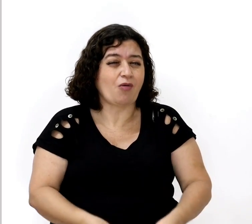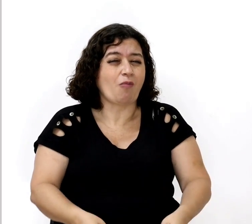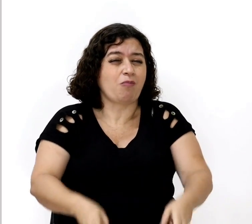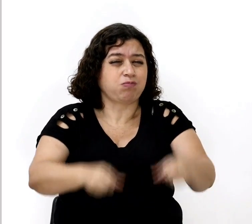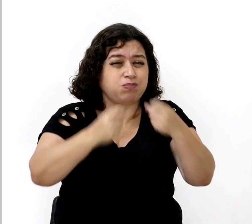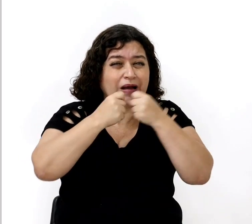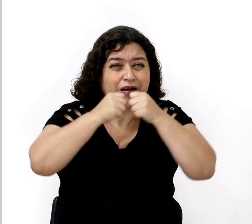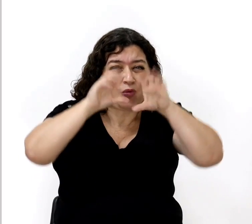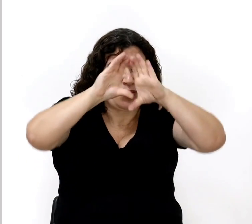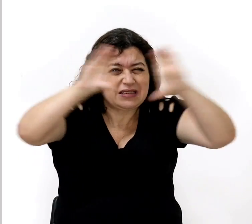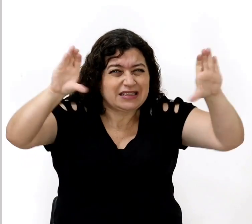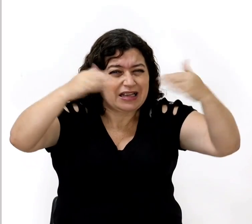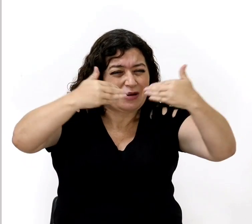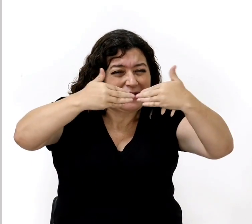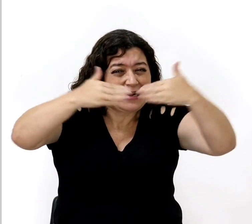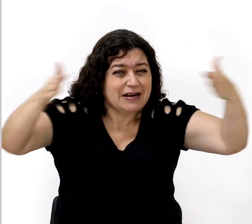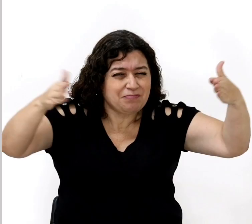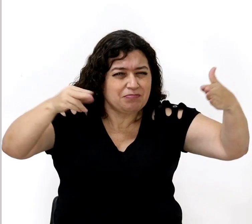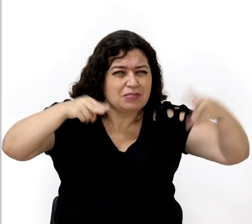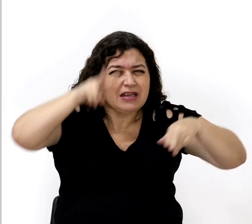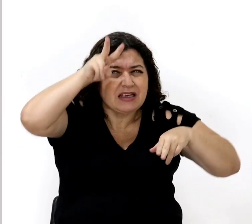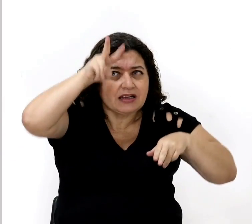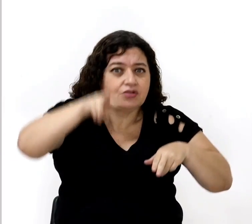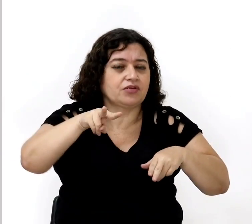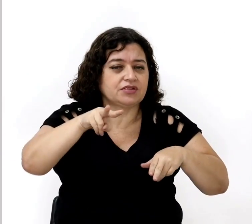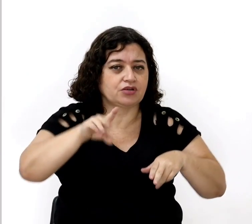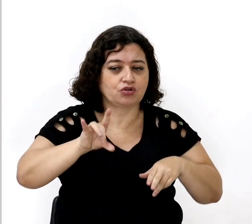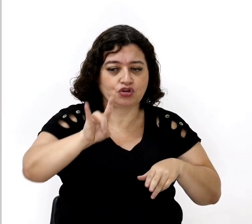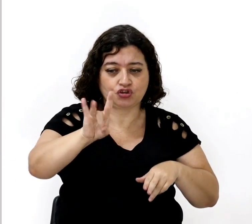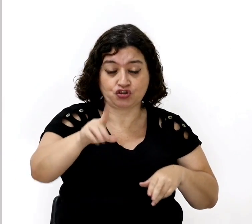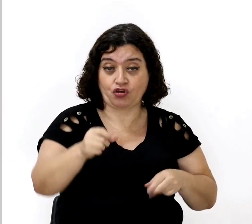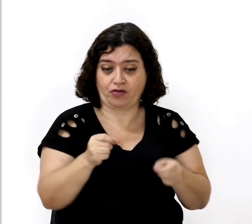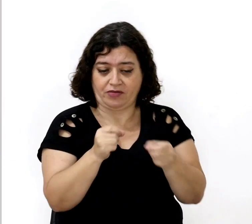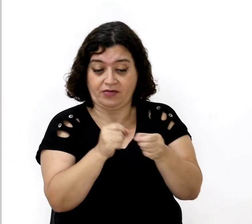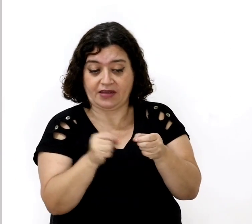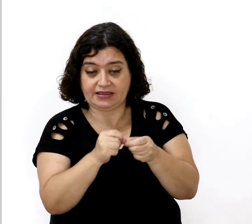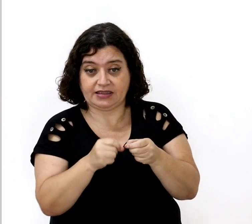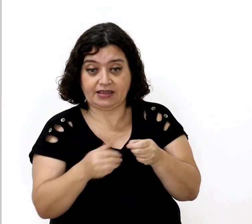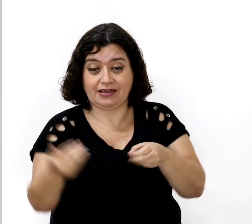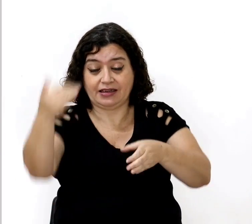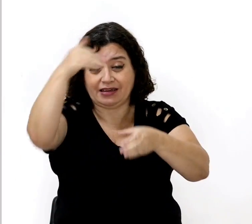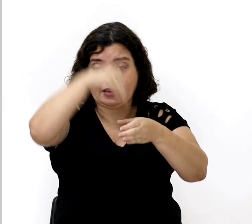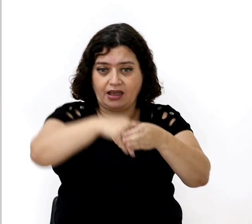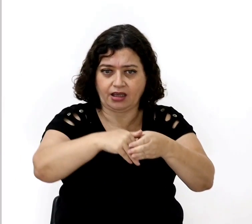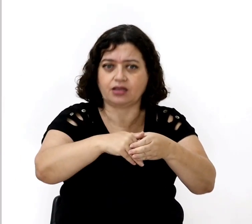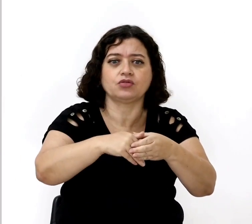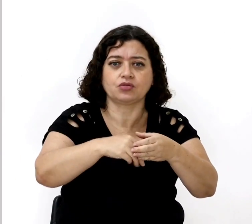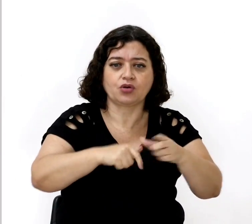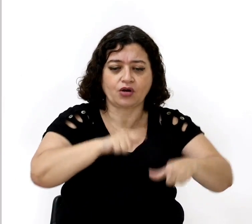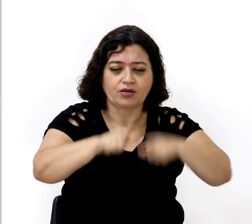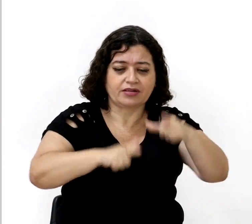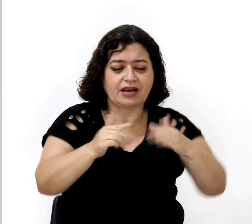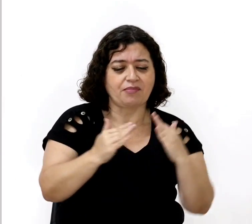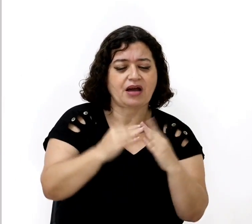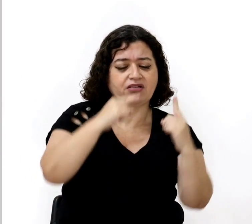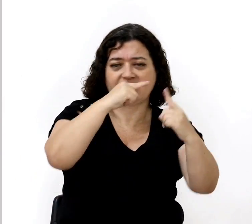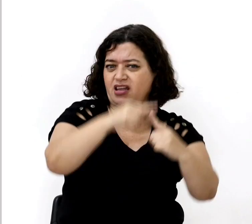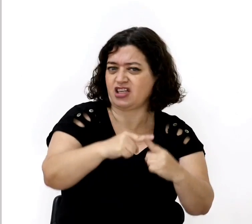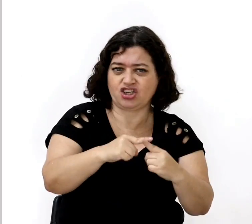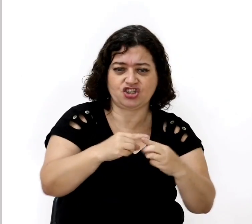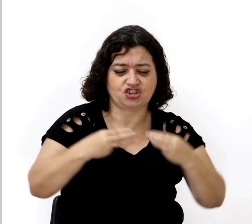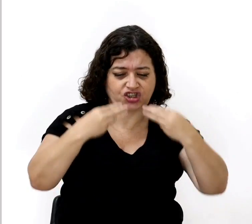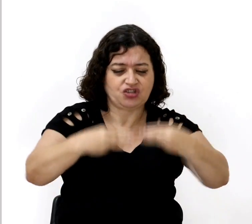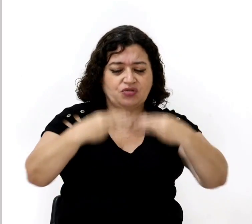Sim. Ampliando a perspectiva. Então, não é só agir num ministério de mulheres, de homens, ou